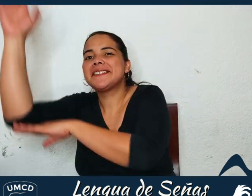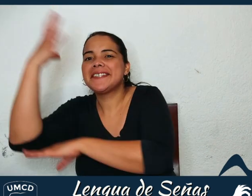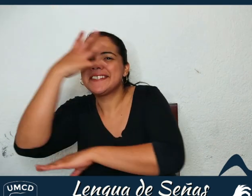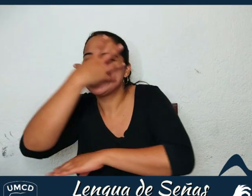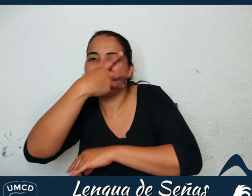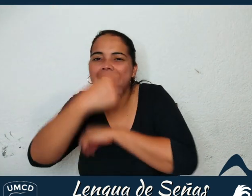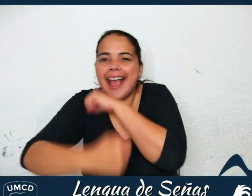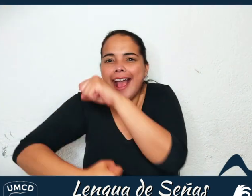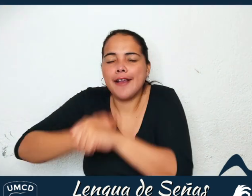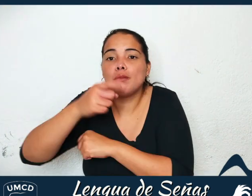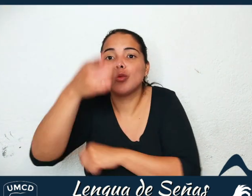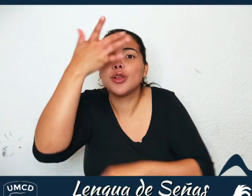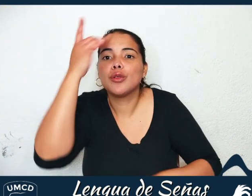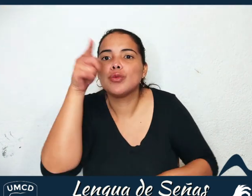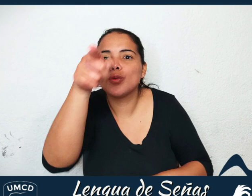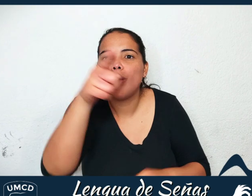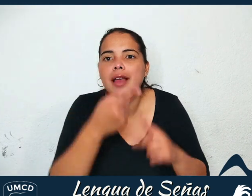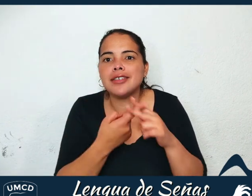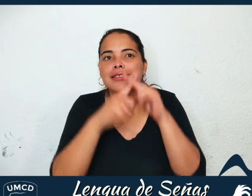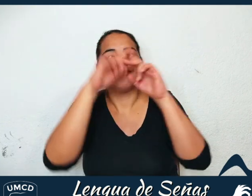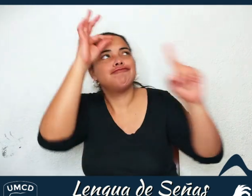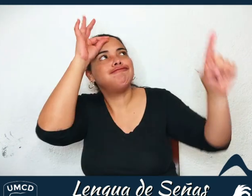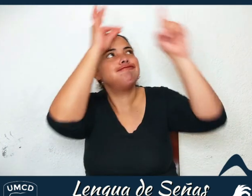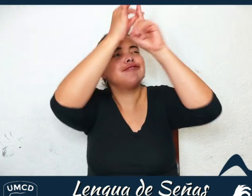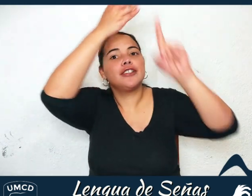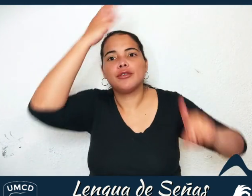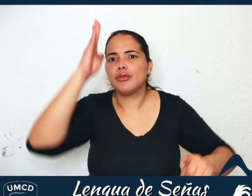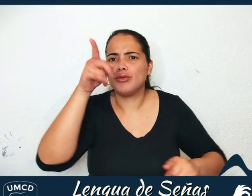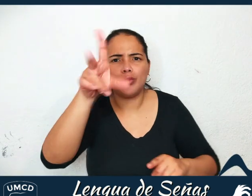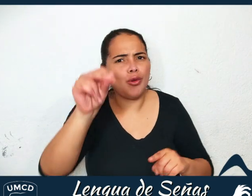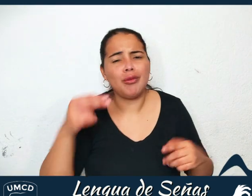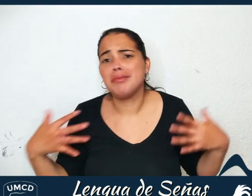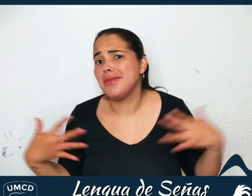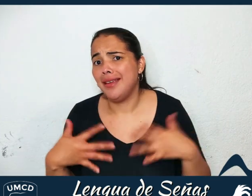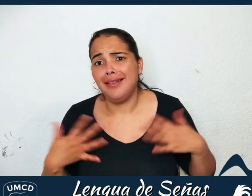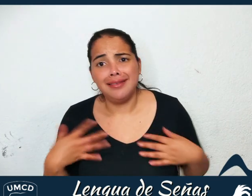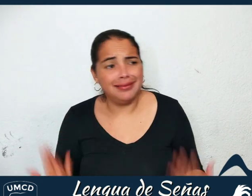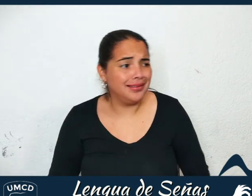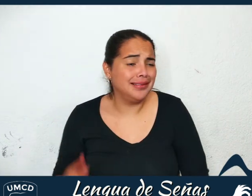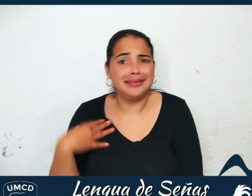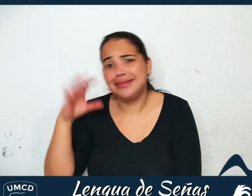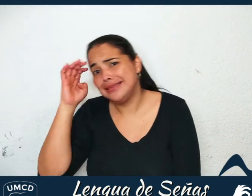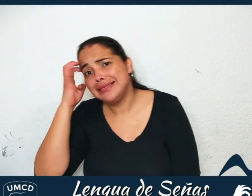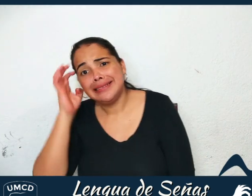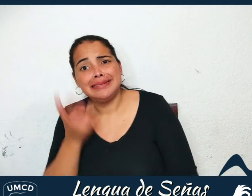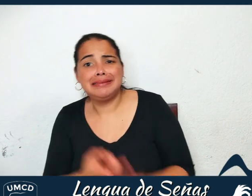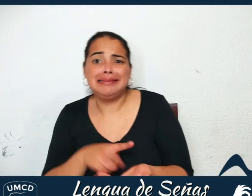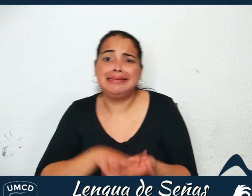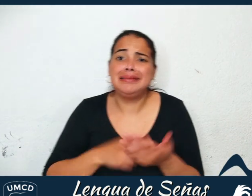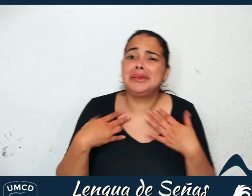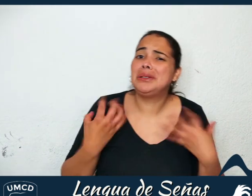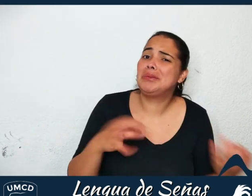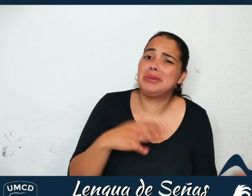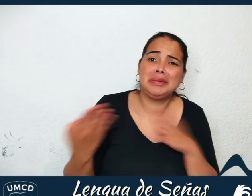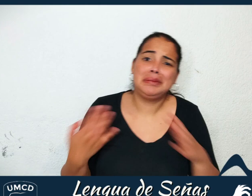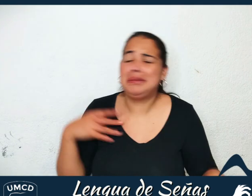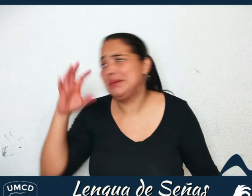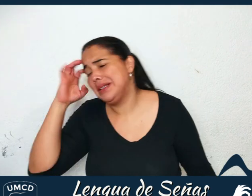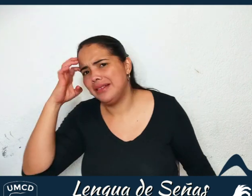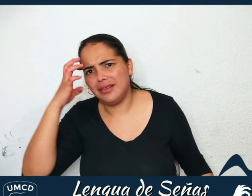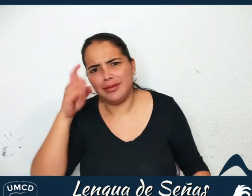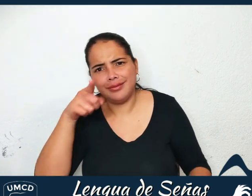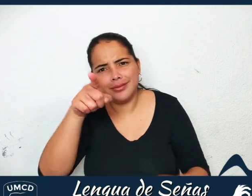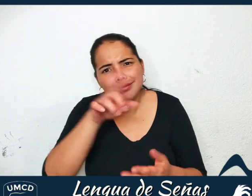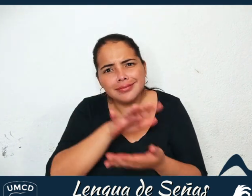Señor por nuestra fe en Cristo. Ni aun la muerte debe traernos desolación ni angustia.